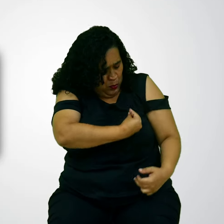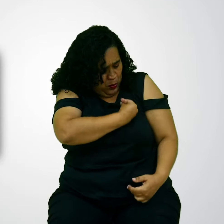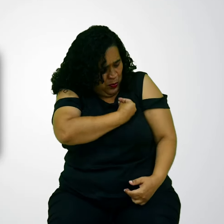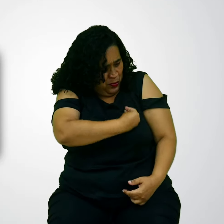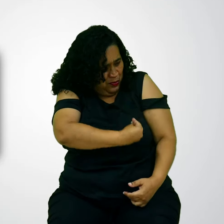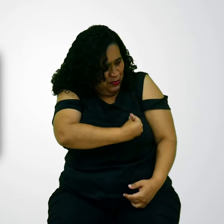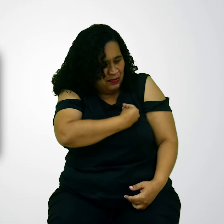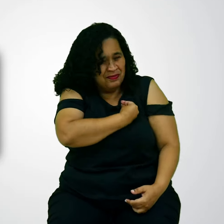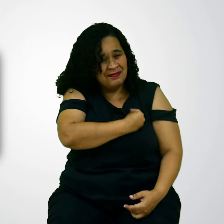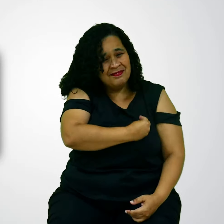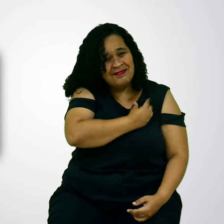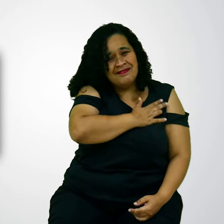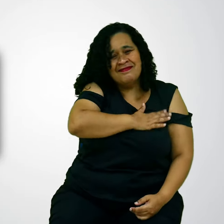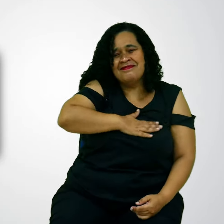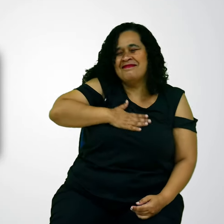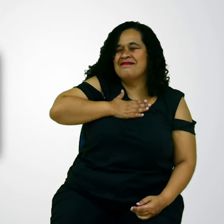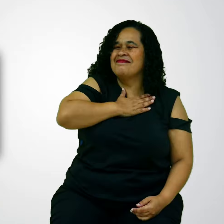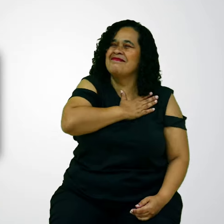nossas vidas,